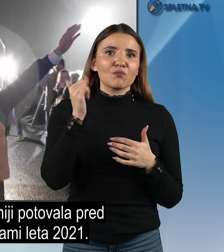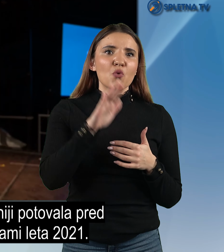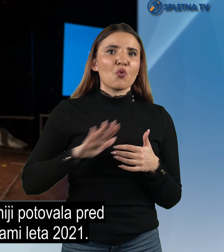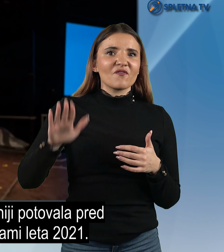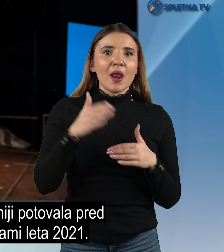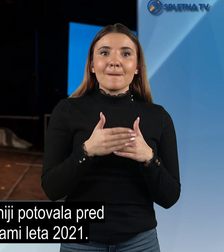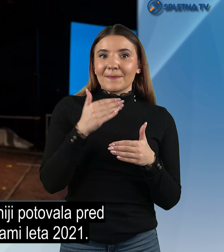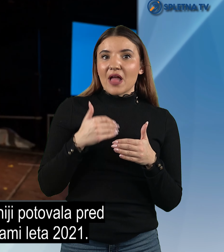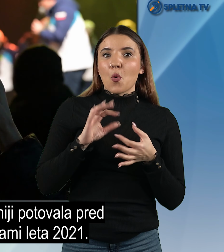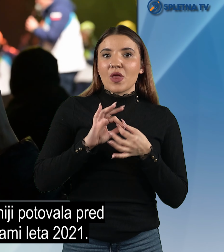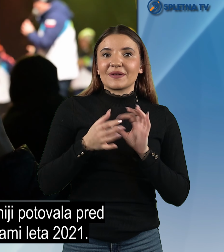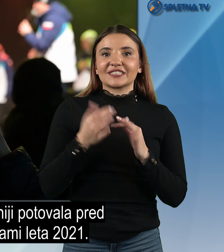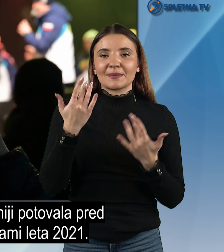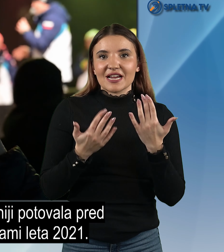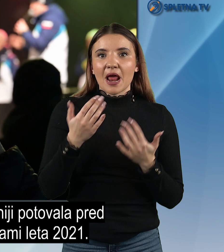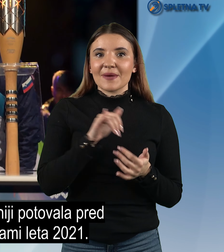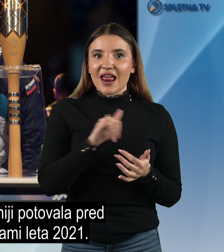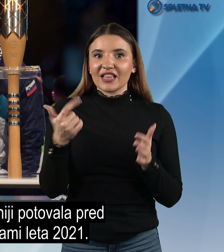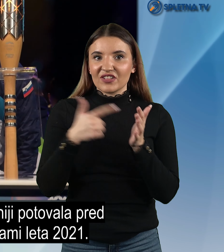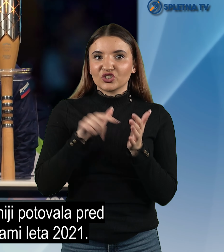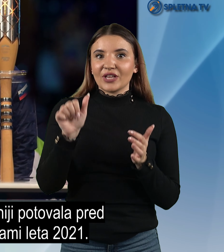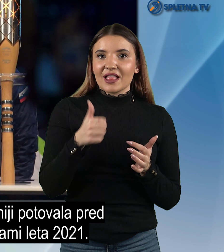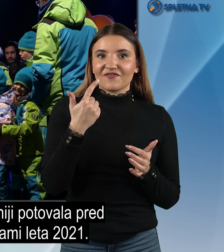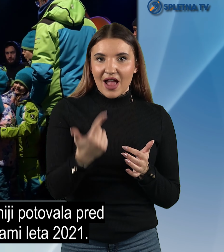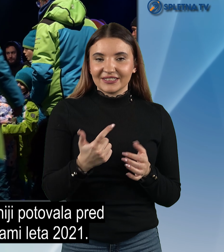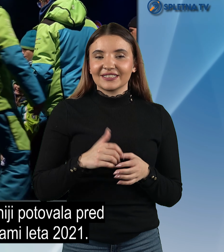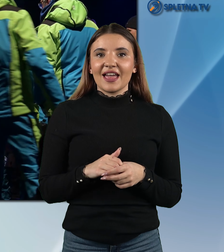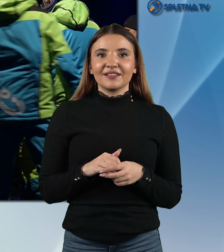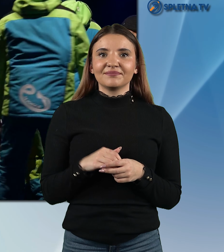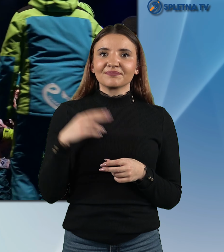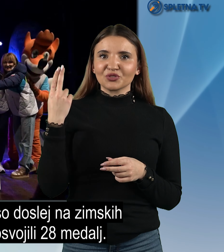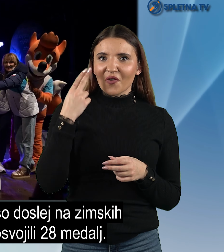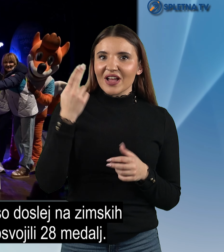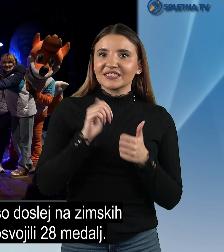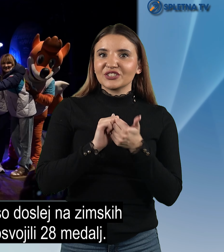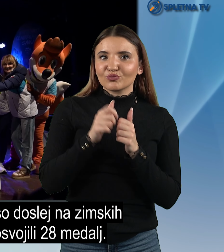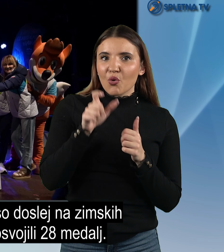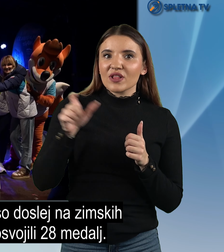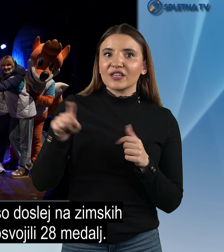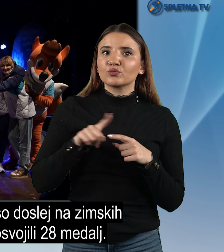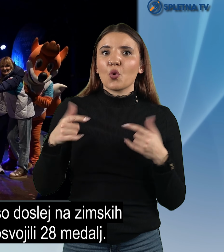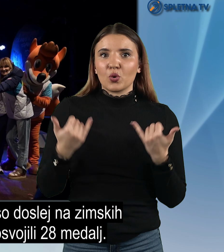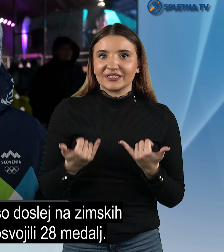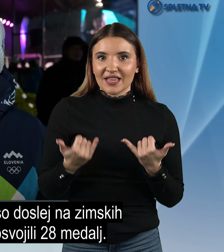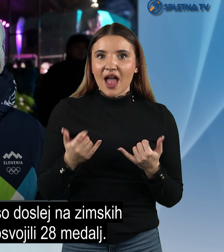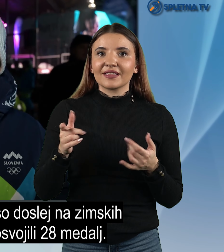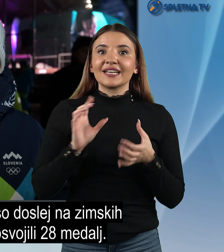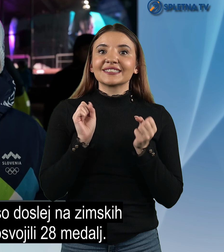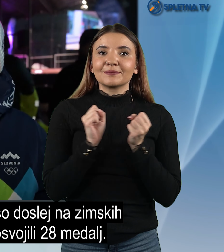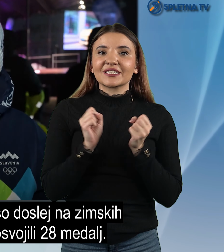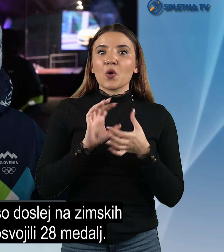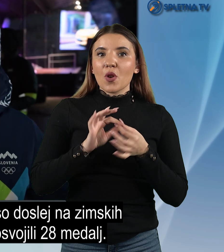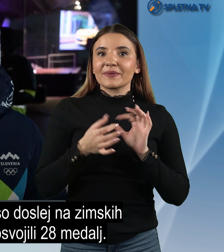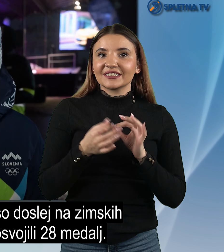Sloveniji potovala pred olimpijskimi igrami leta 2021. Slovenski športniki so doslej na